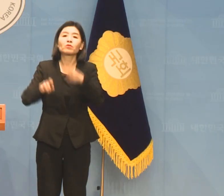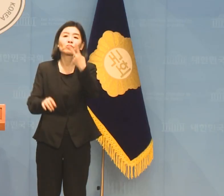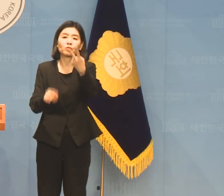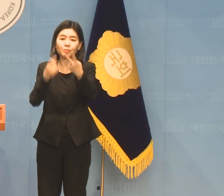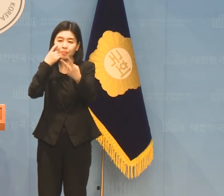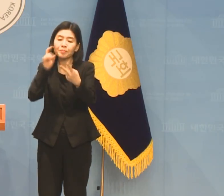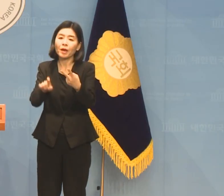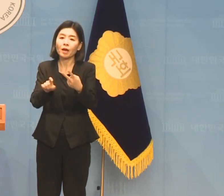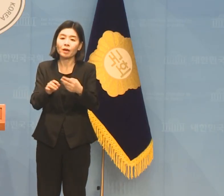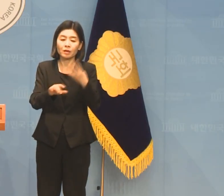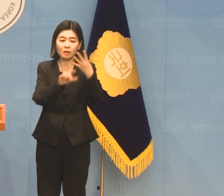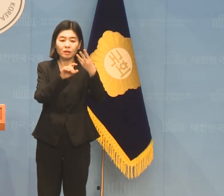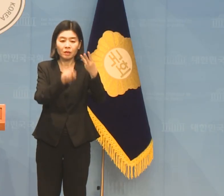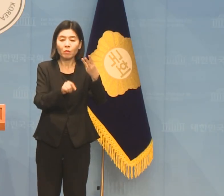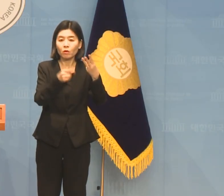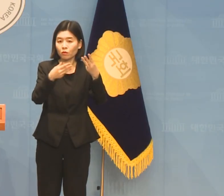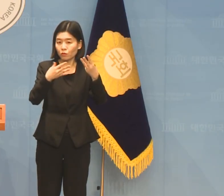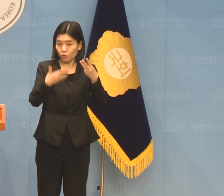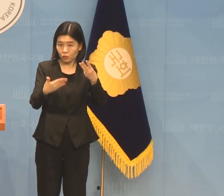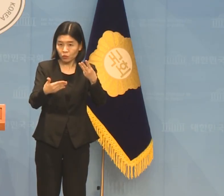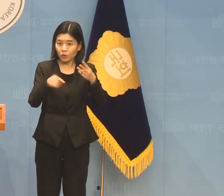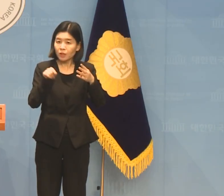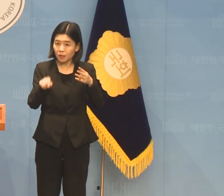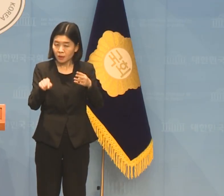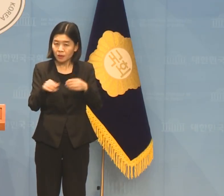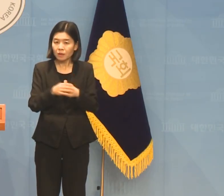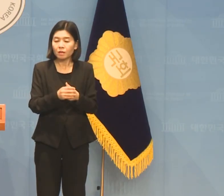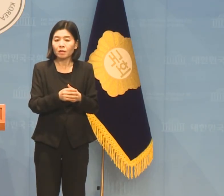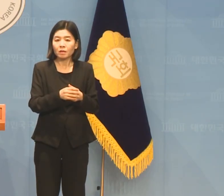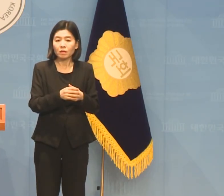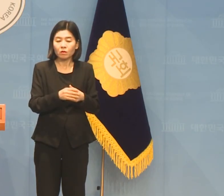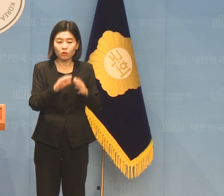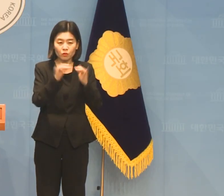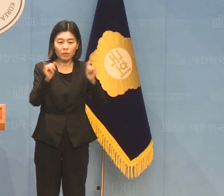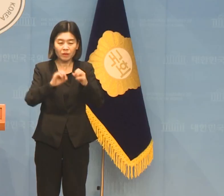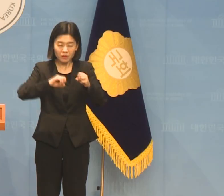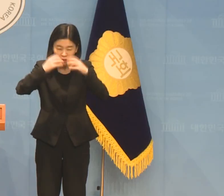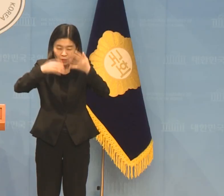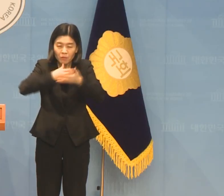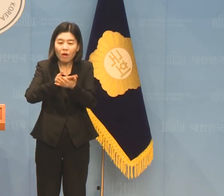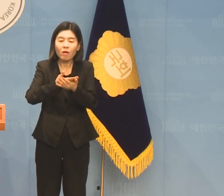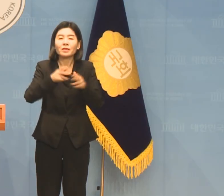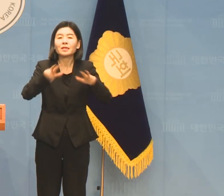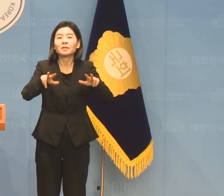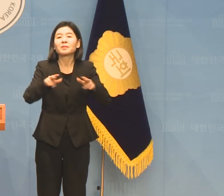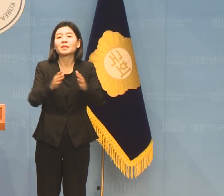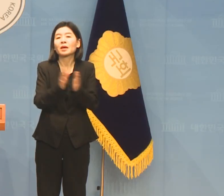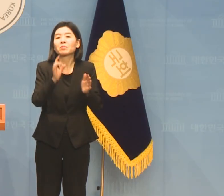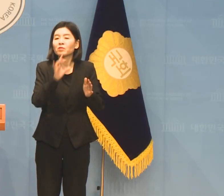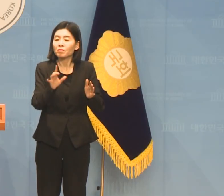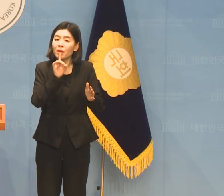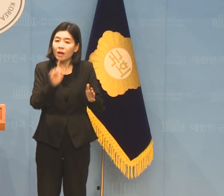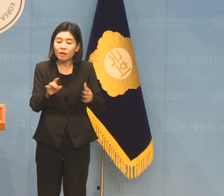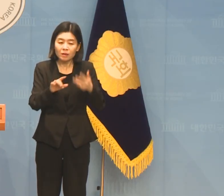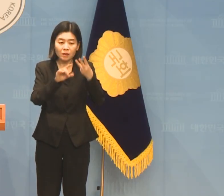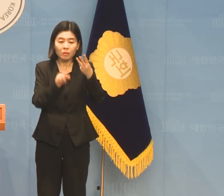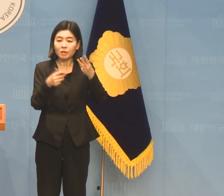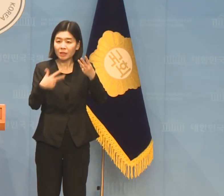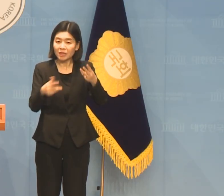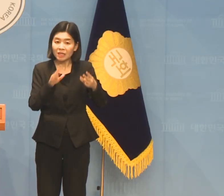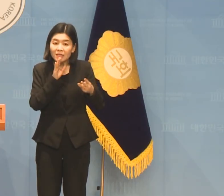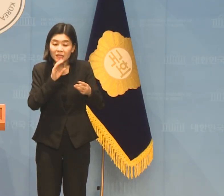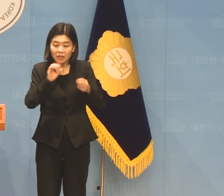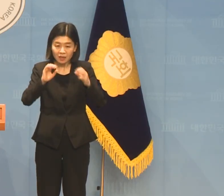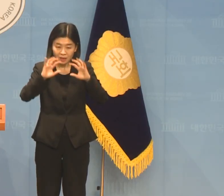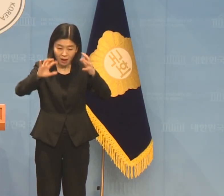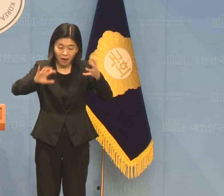3월 9일자 정재학의 전라도에서 국민혁명은 이제 시작일 뿐이다 와 3월 7일자 단독 진짜